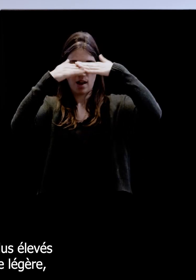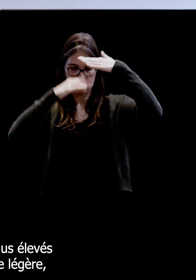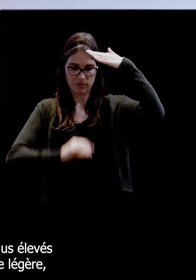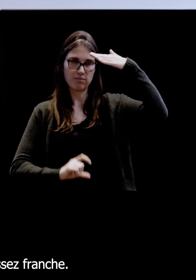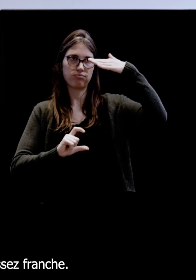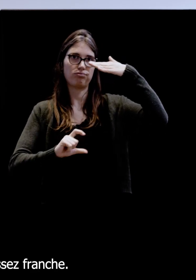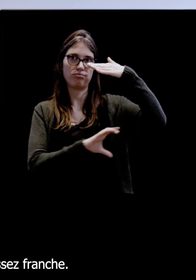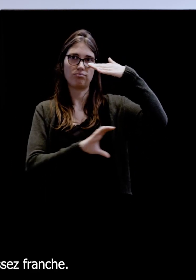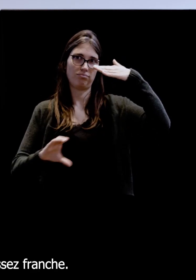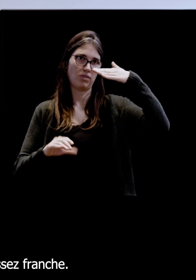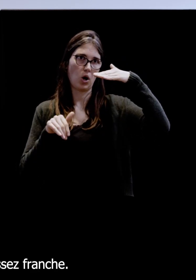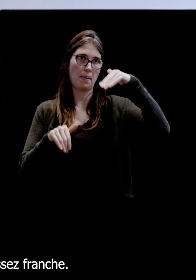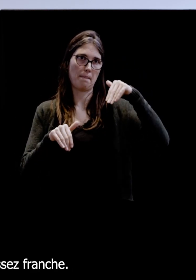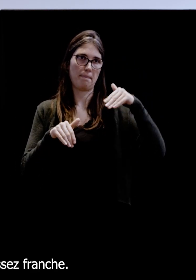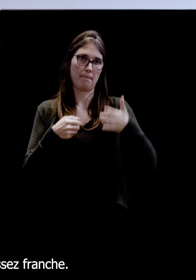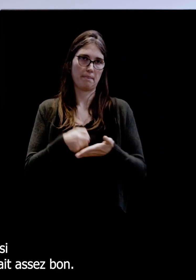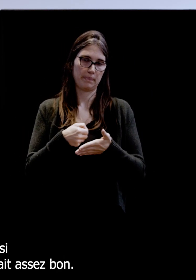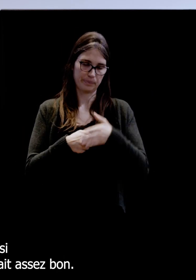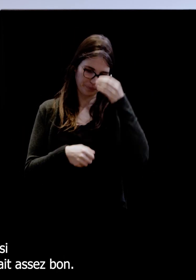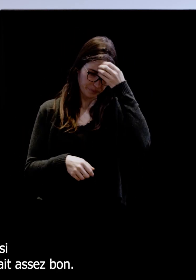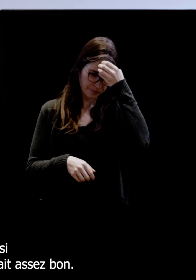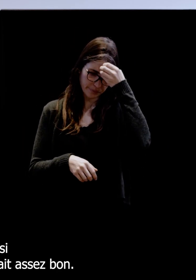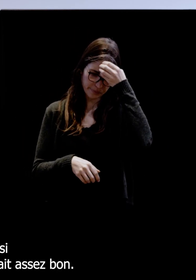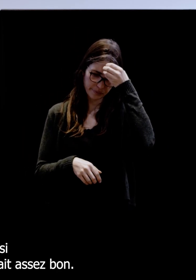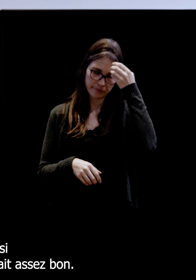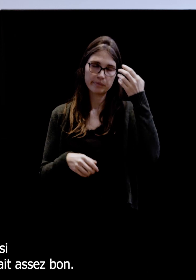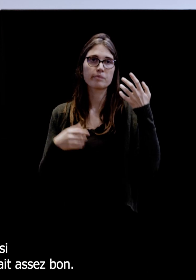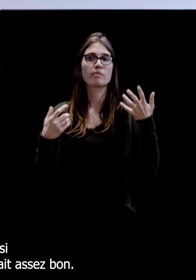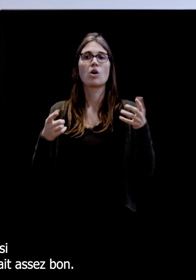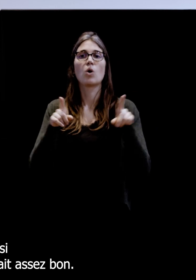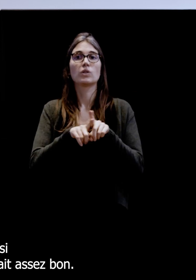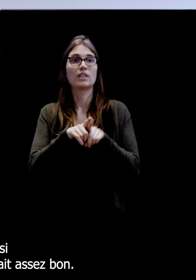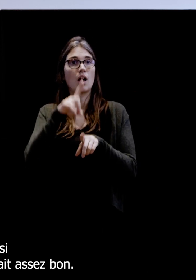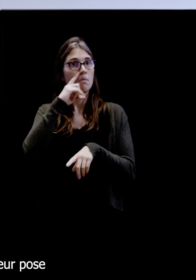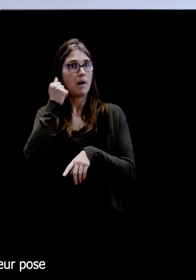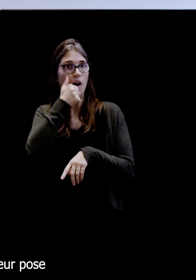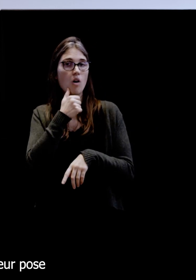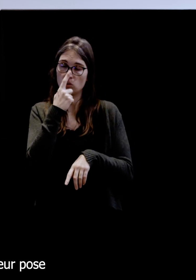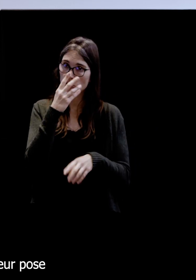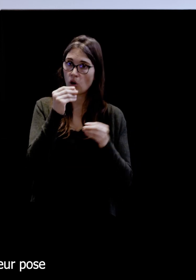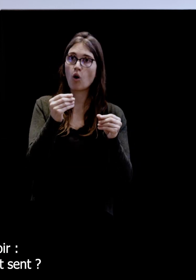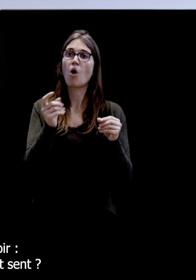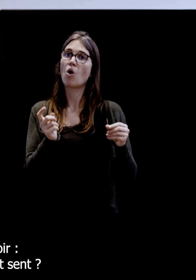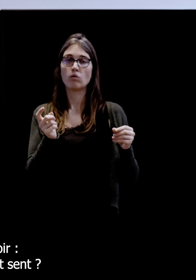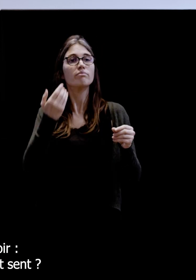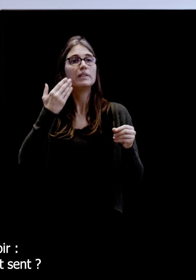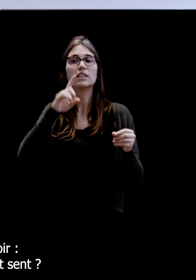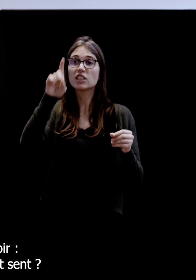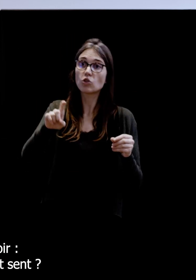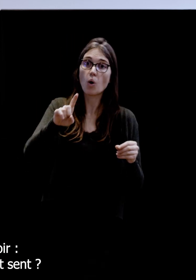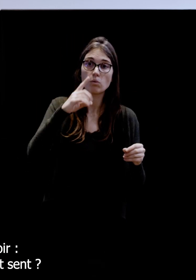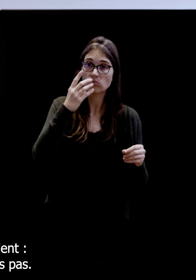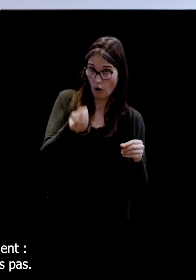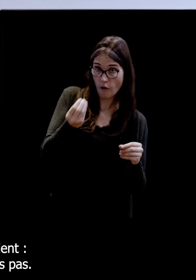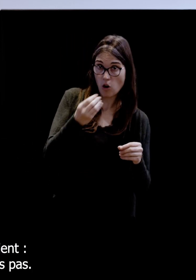hyposmie légère, les autres des hyposmies assez franches. On a montré aussi que le sentiment parental était assez bon, finalement, quand on leur posait la question de savoir est-ce que votre